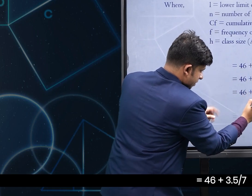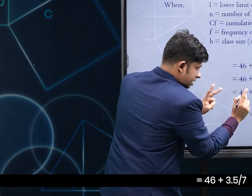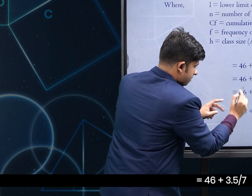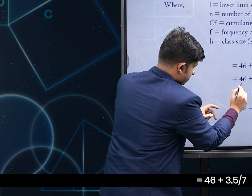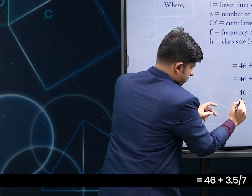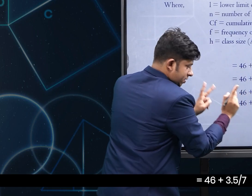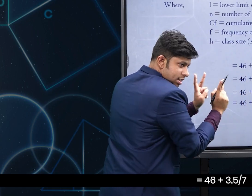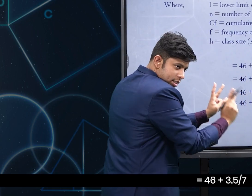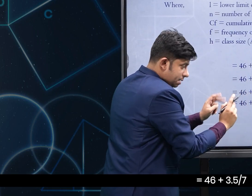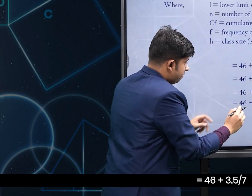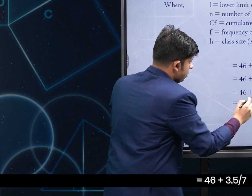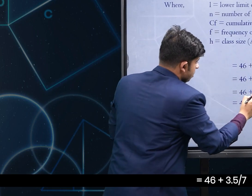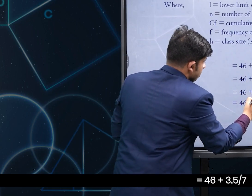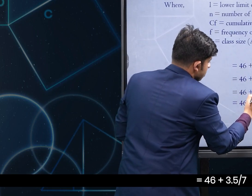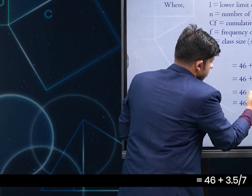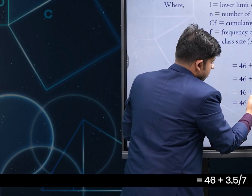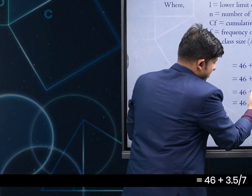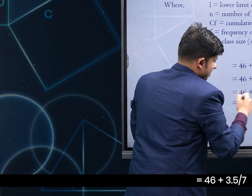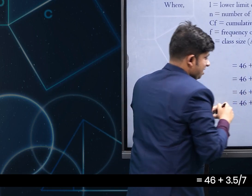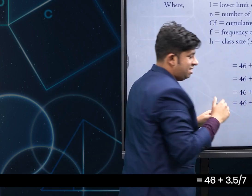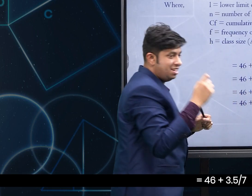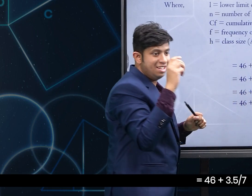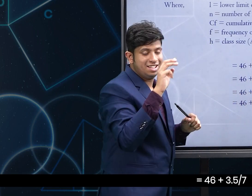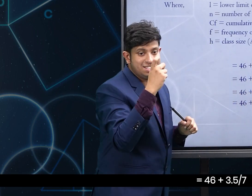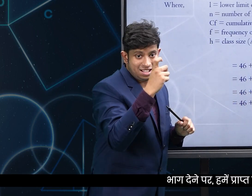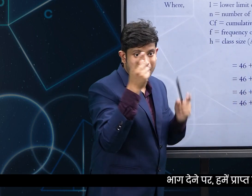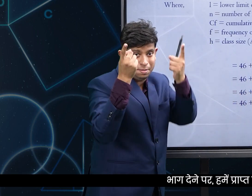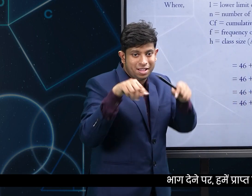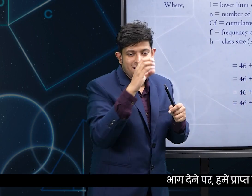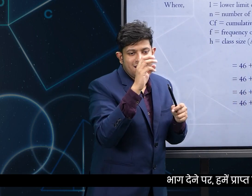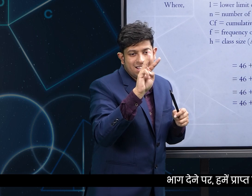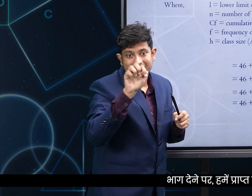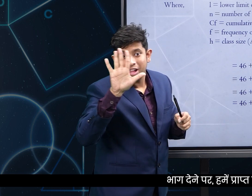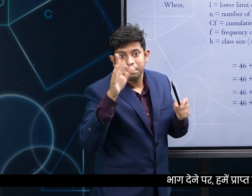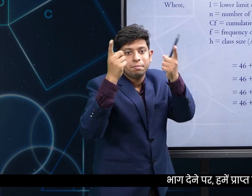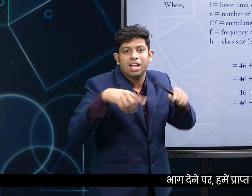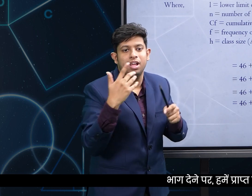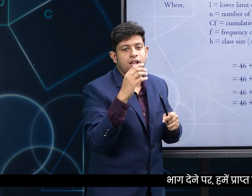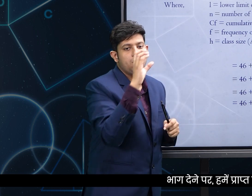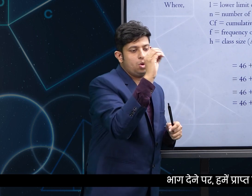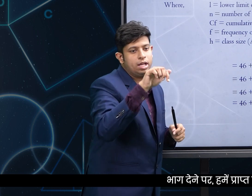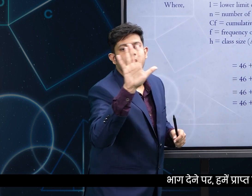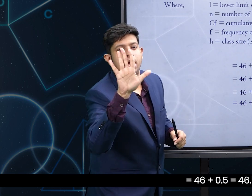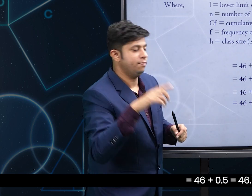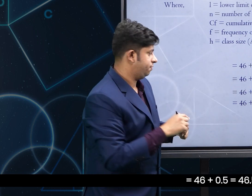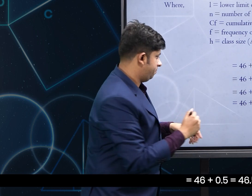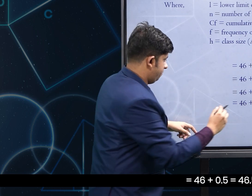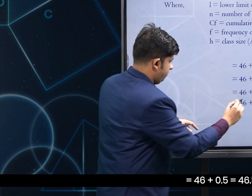भाग देने पर हमें प्राप्त होता है इक्वल्स